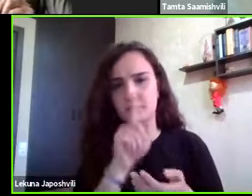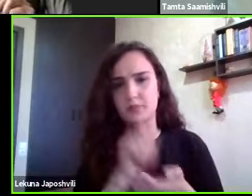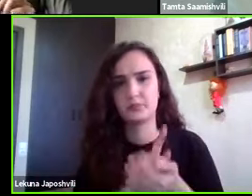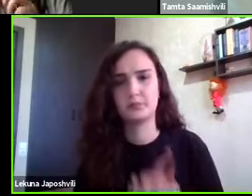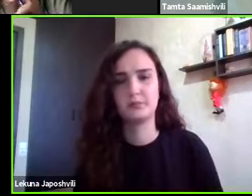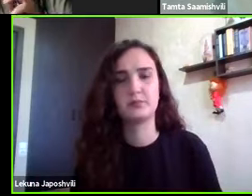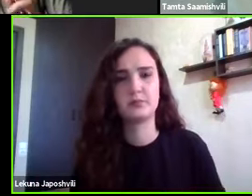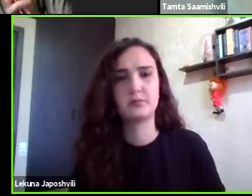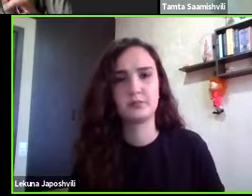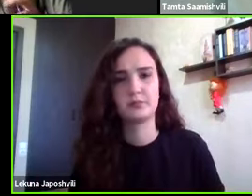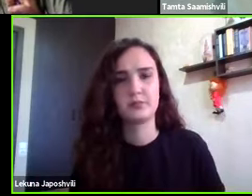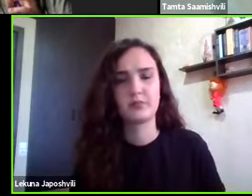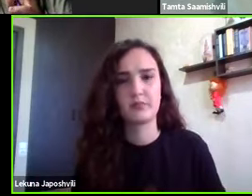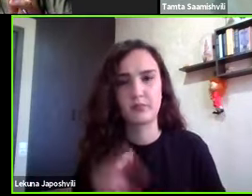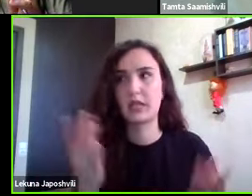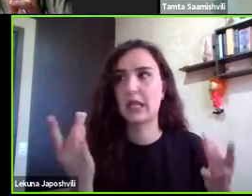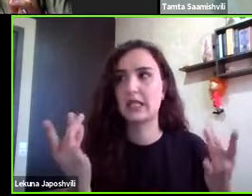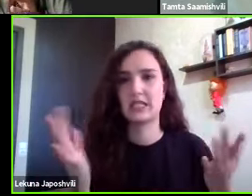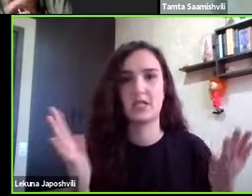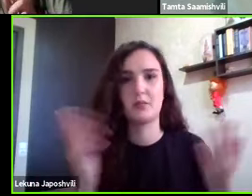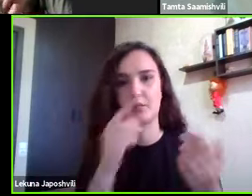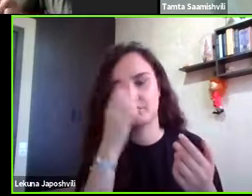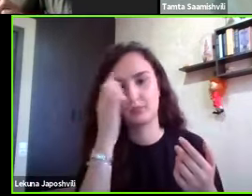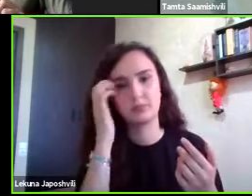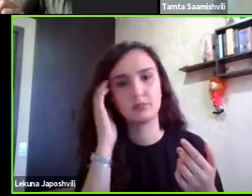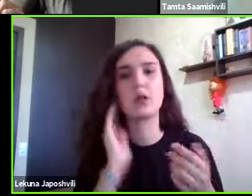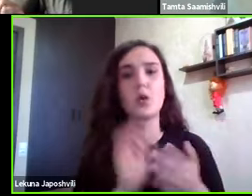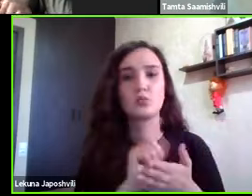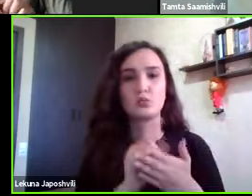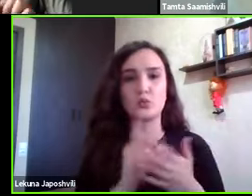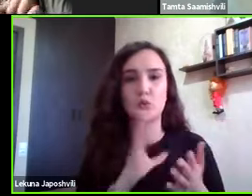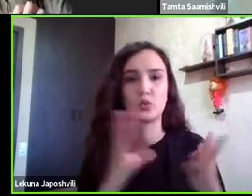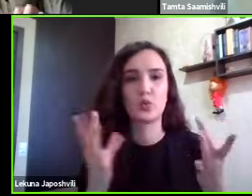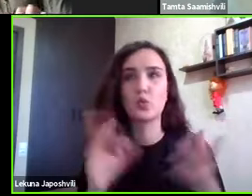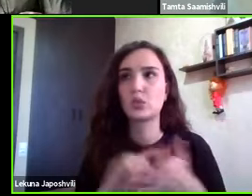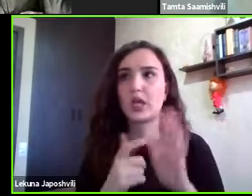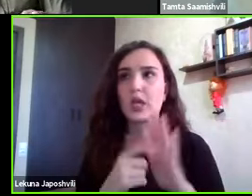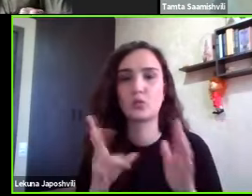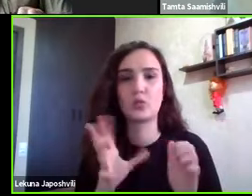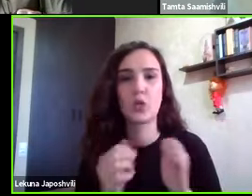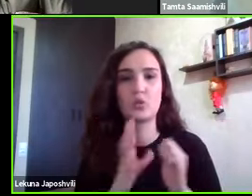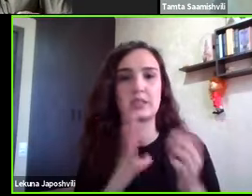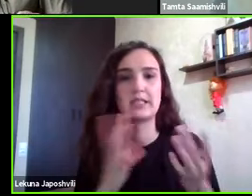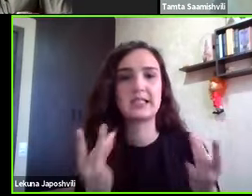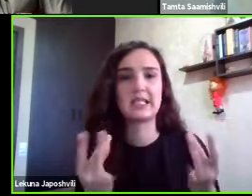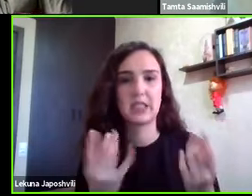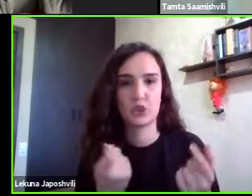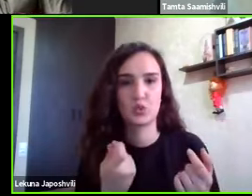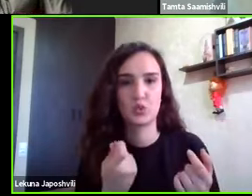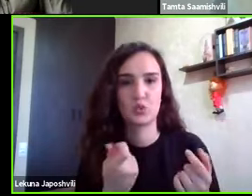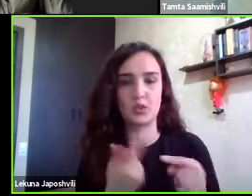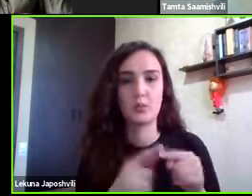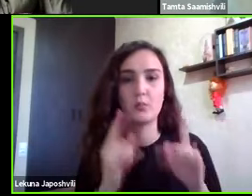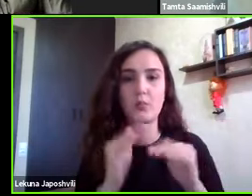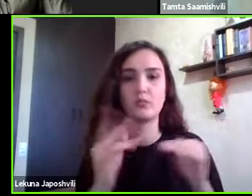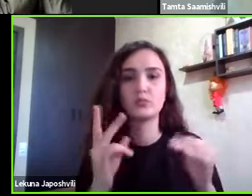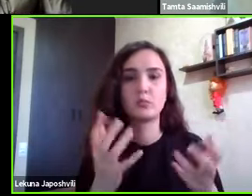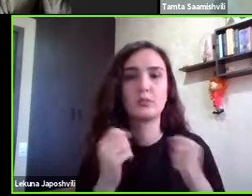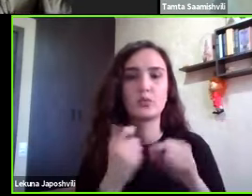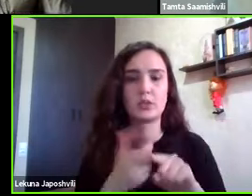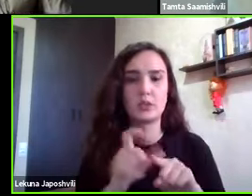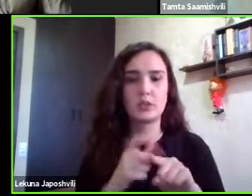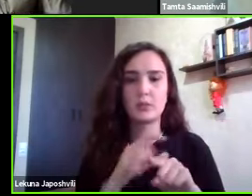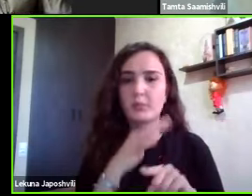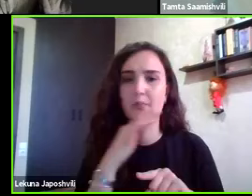მოწყობა და გატენიანება. აუცილებლად უნდა იყოს ტენიანი ოთახი, ხო? და ბევრ ბავშვმა უნდა მიიღოს ძალიან ძალიან